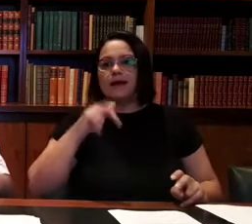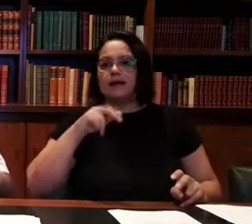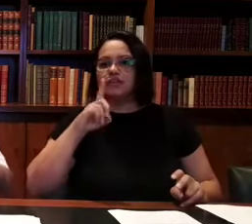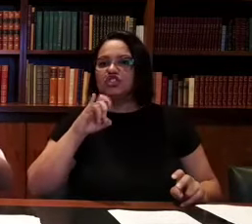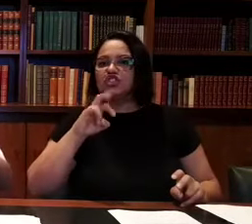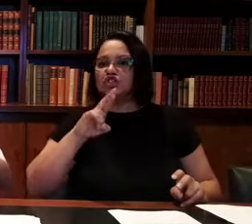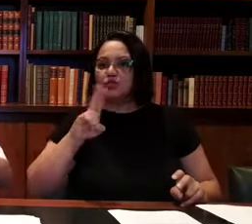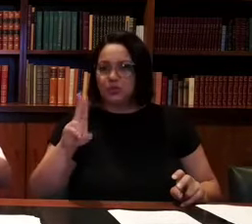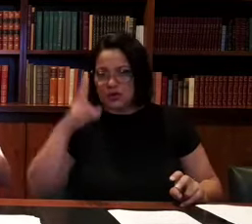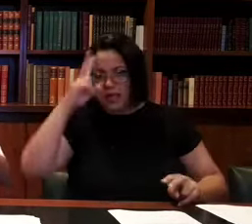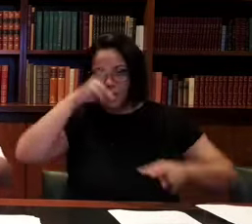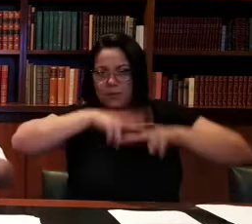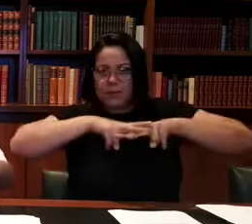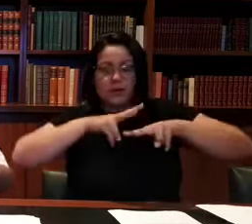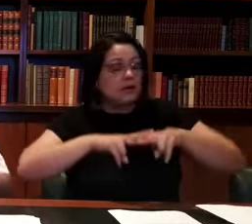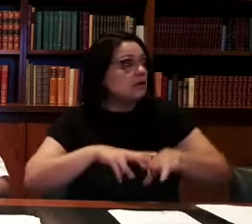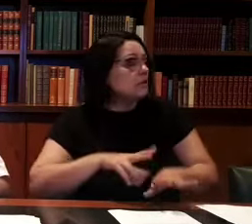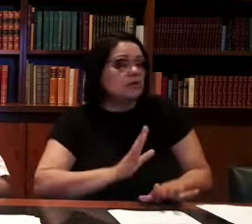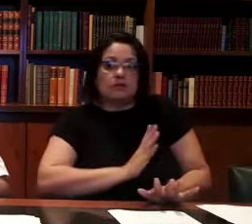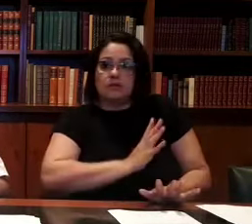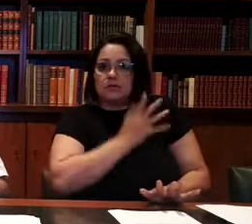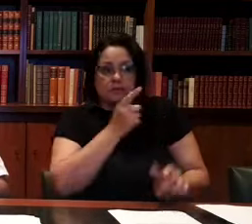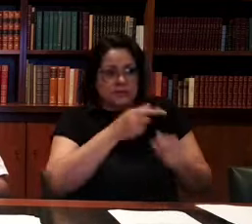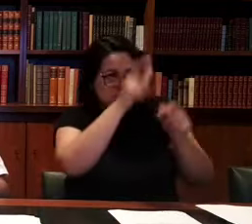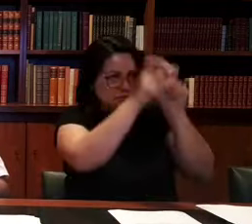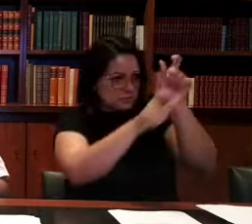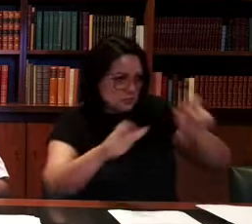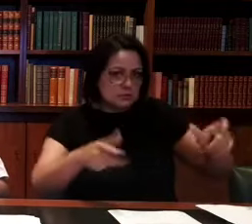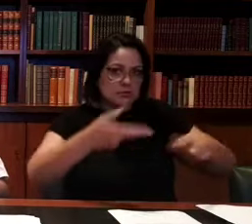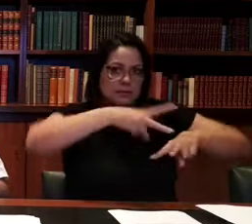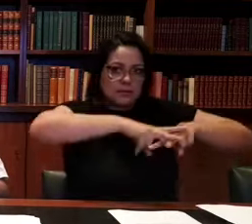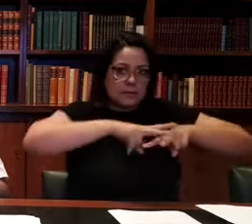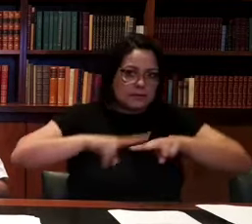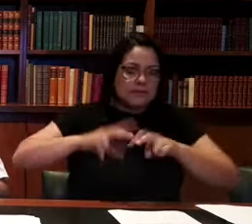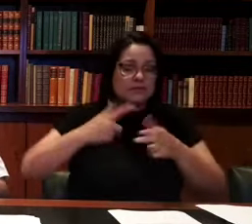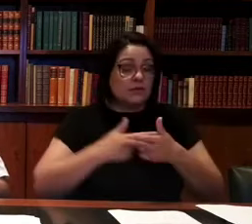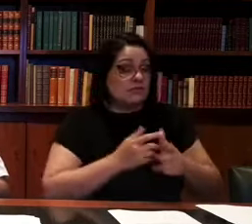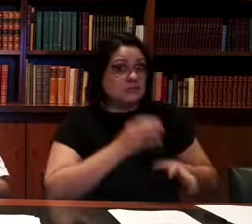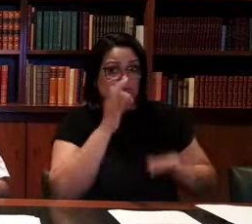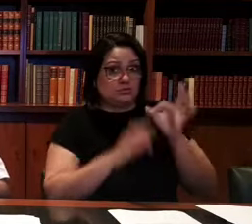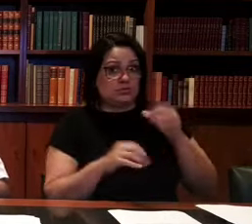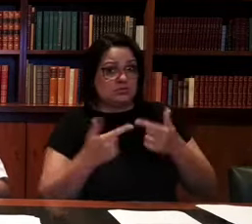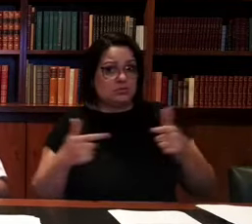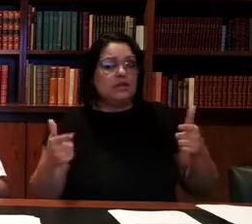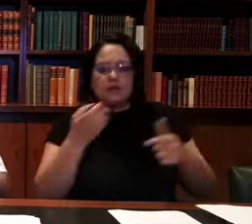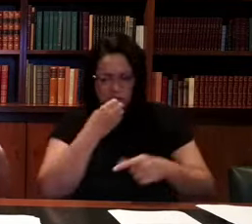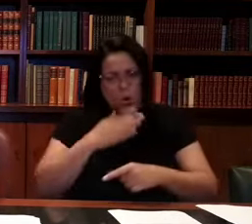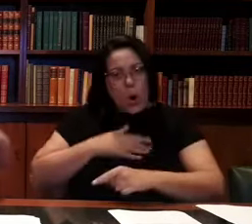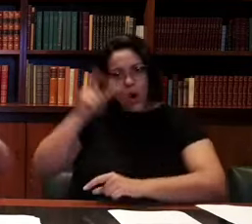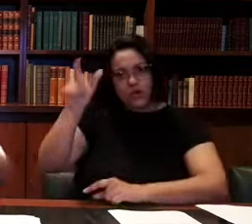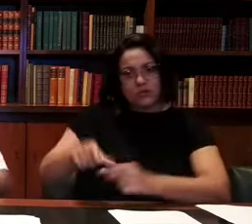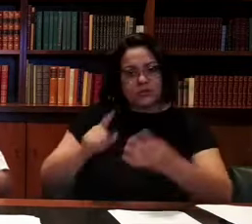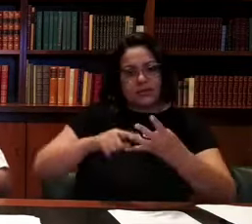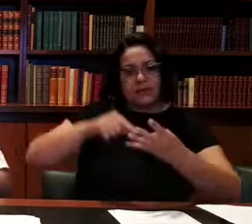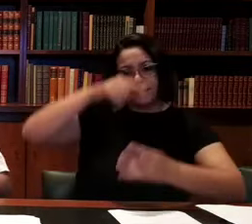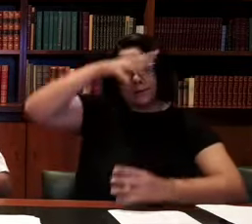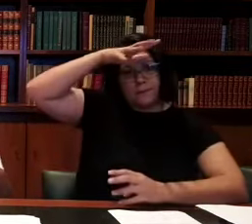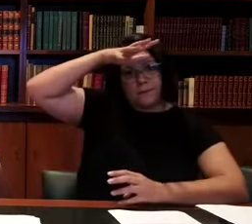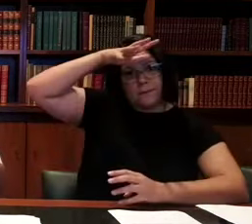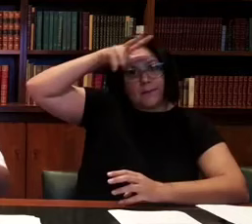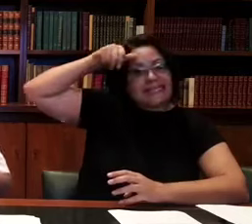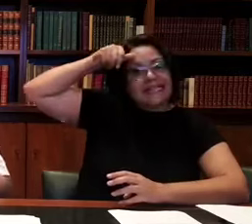tema coragem que não era Justo que ele pessoal passava não nesse nesse nesse Episódio lá de Carandiru você gosta muito dele e Manaus também